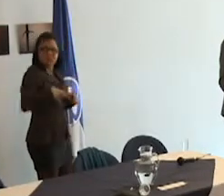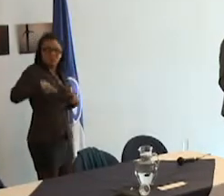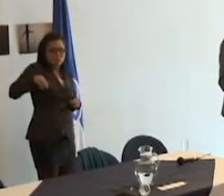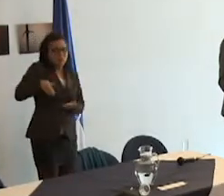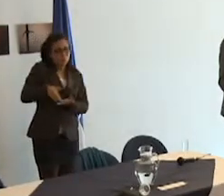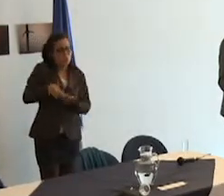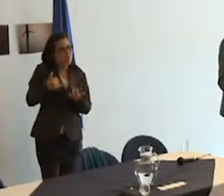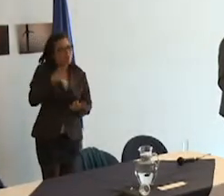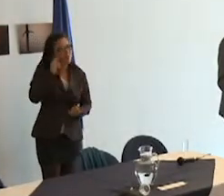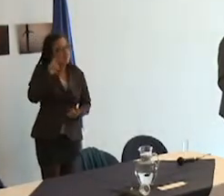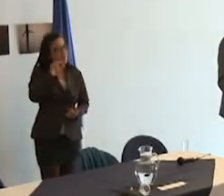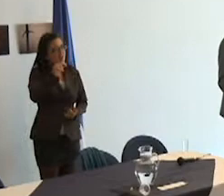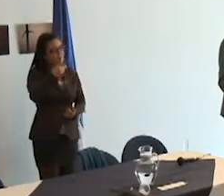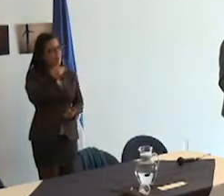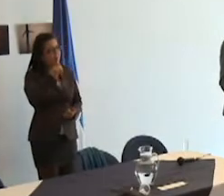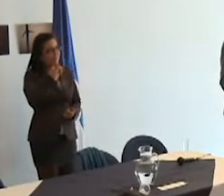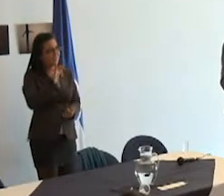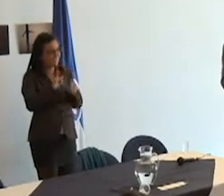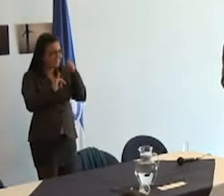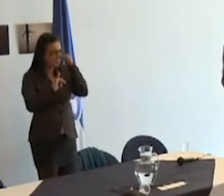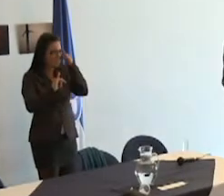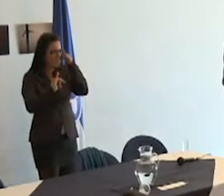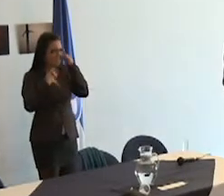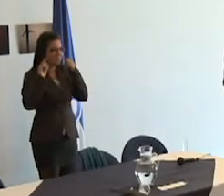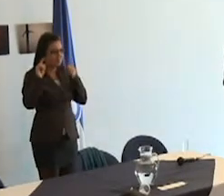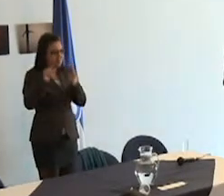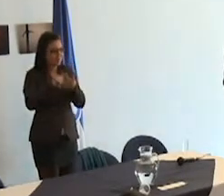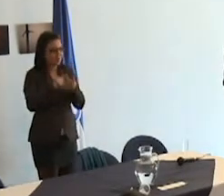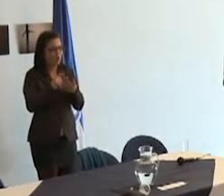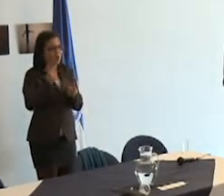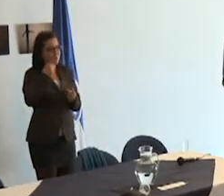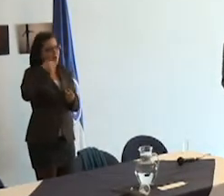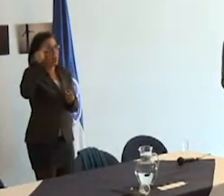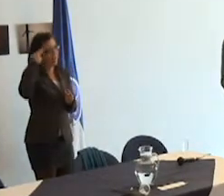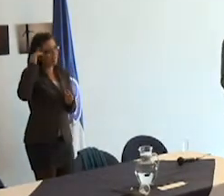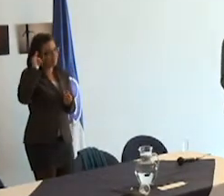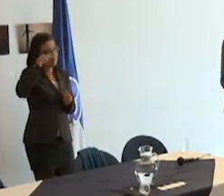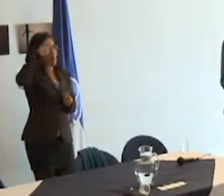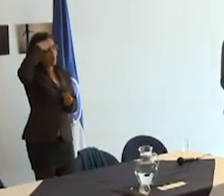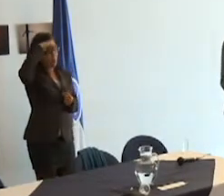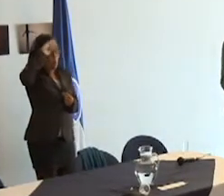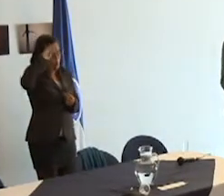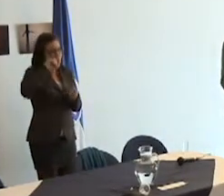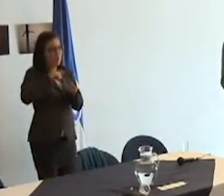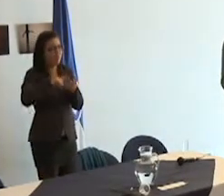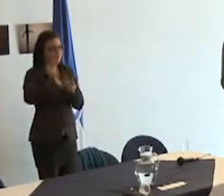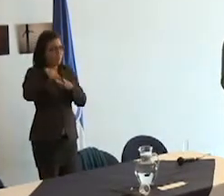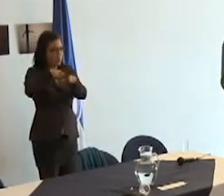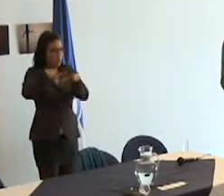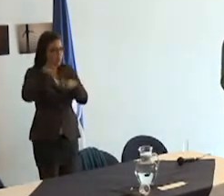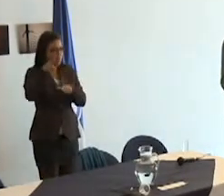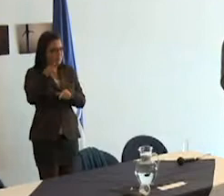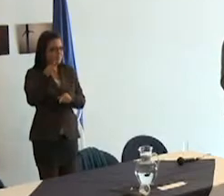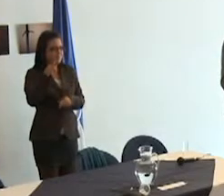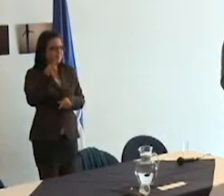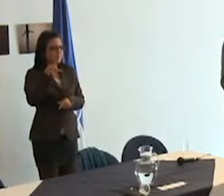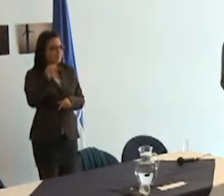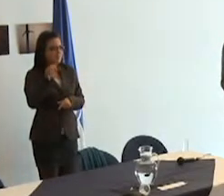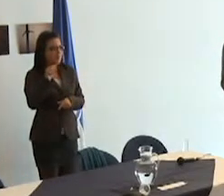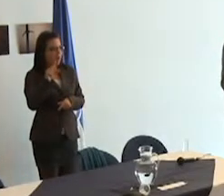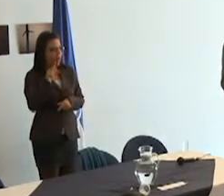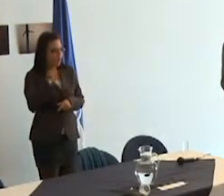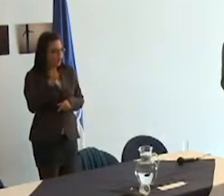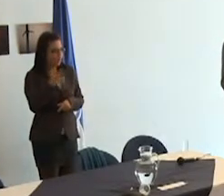en Haití, en algunos lugares de Cuba, en algunos lugares de Brasil como Salvador de Bahía y en algunos lugares